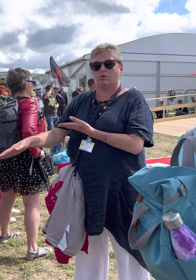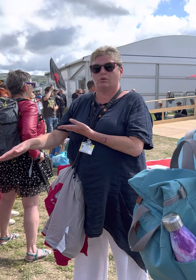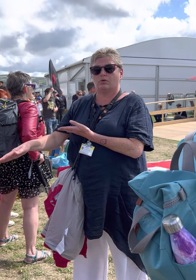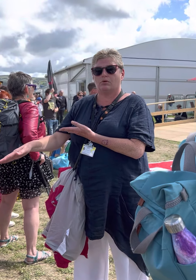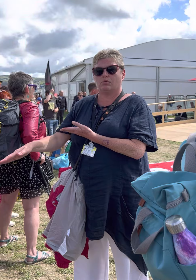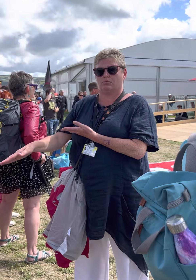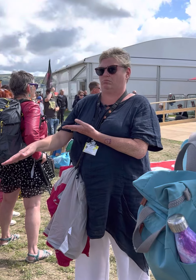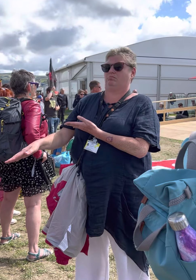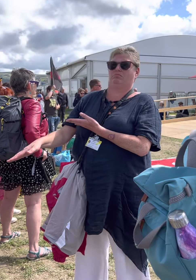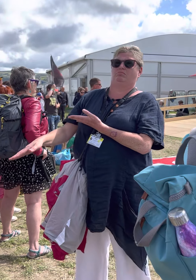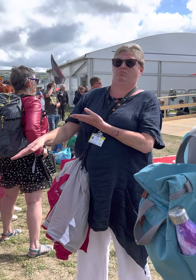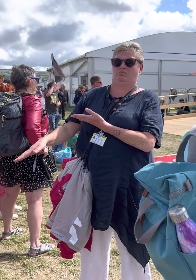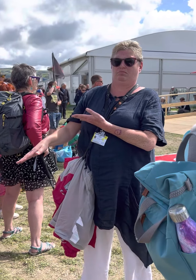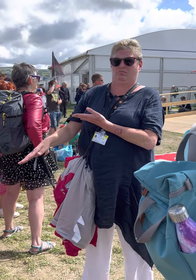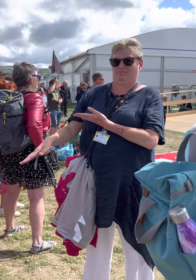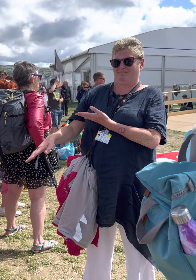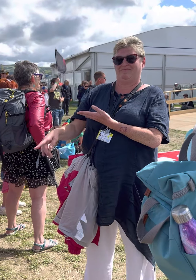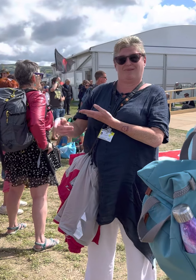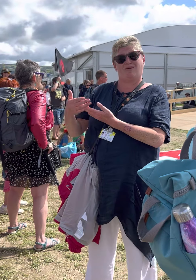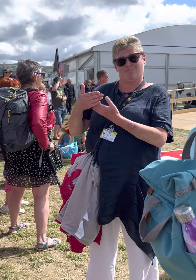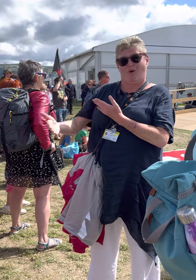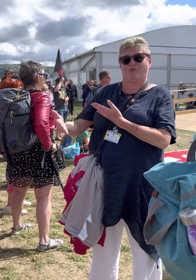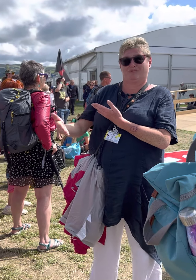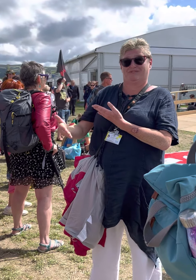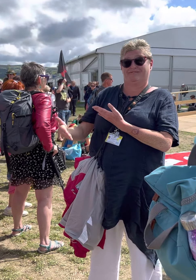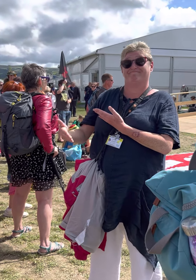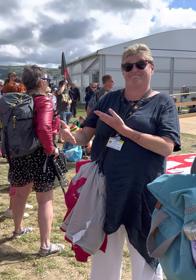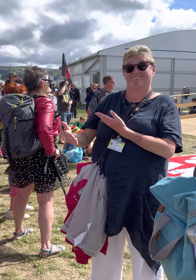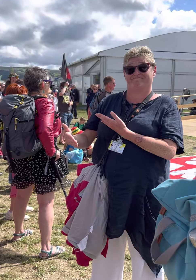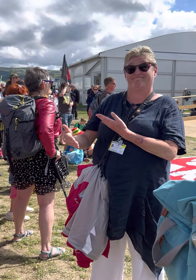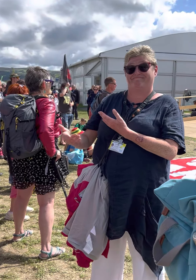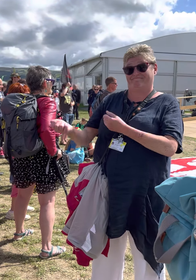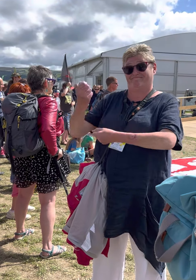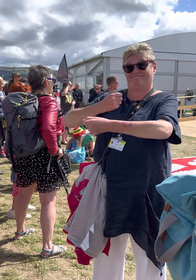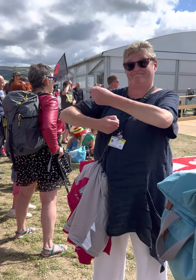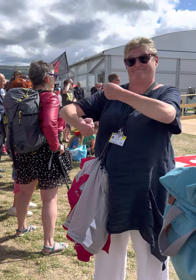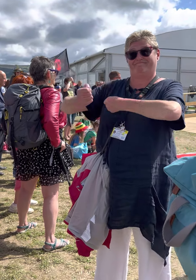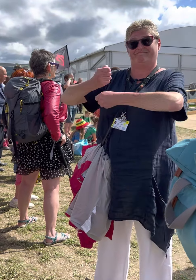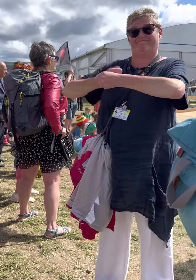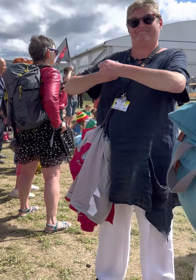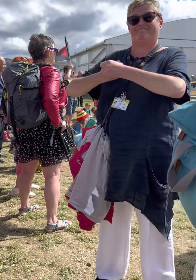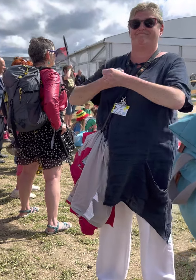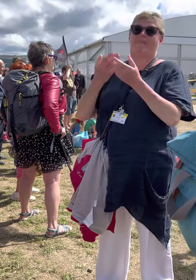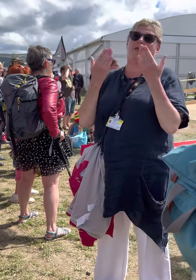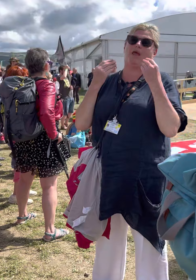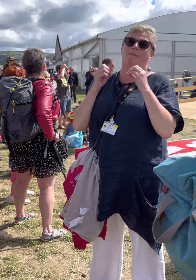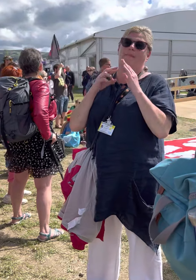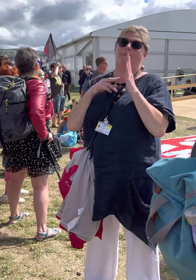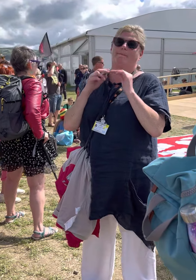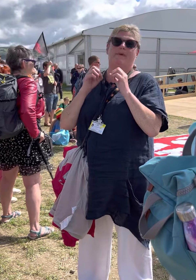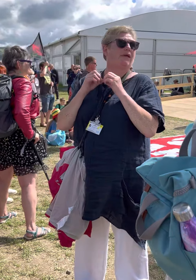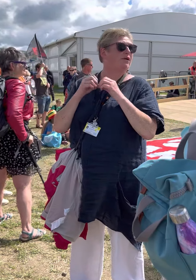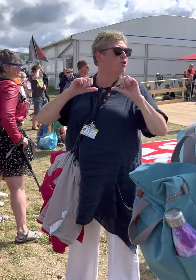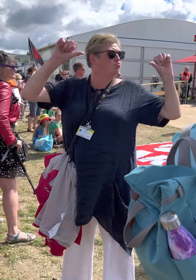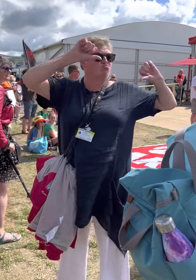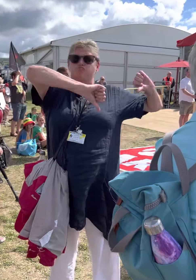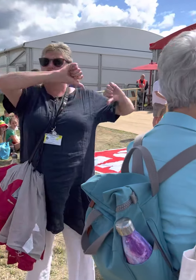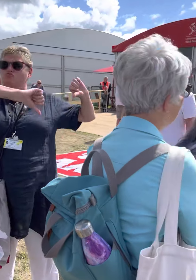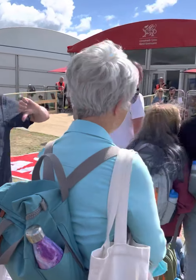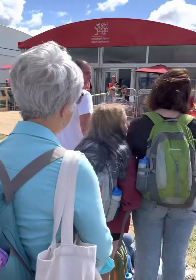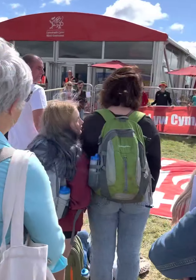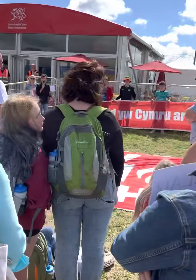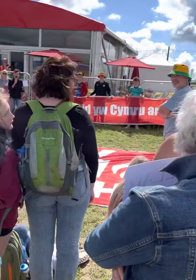Ac amryw o'r cartrefi hynny a cartrefi o'n nhw yn troi yn Airbnbs.